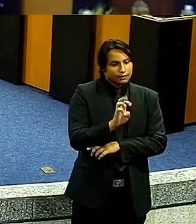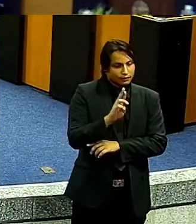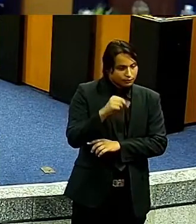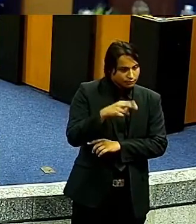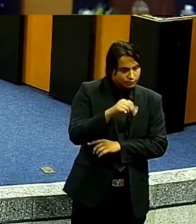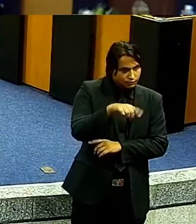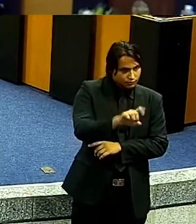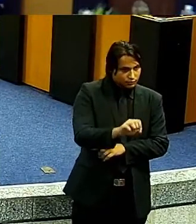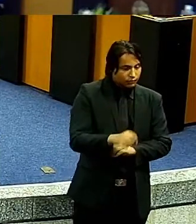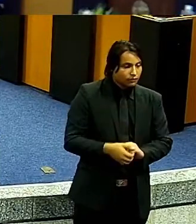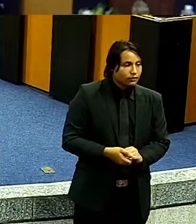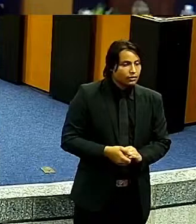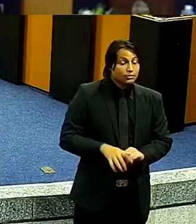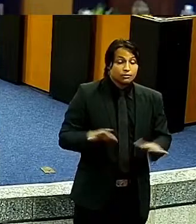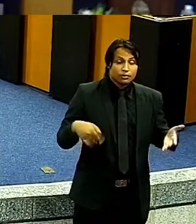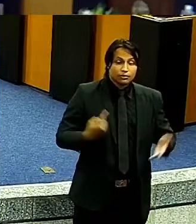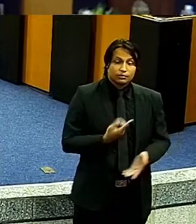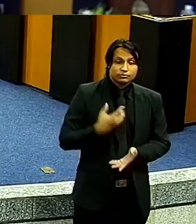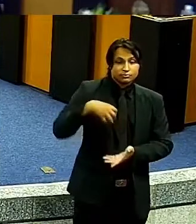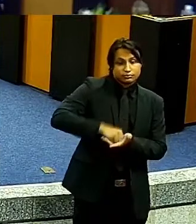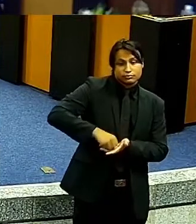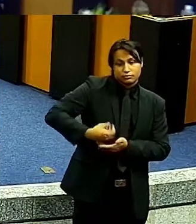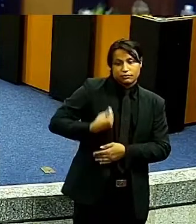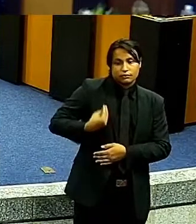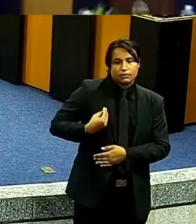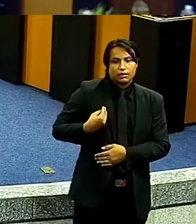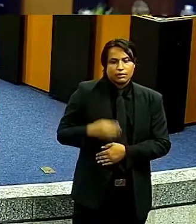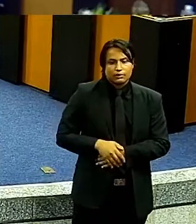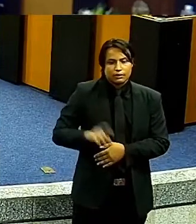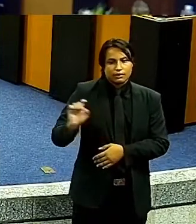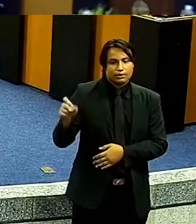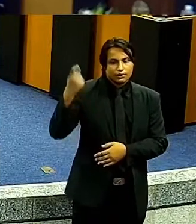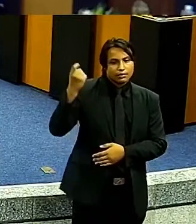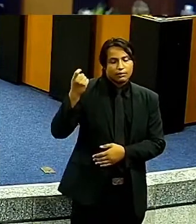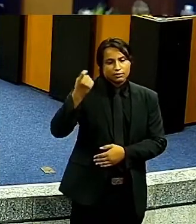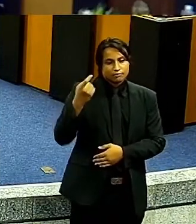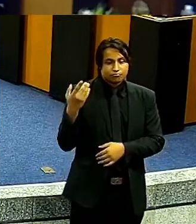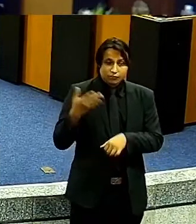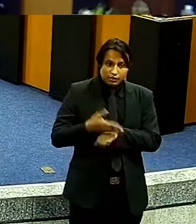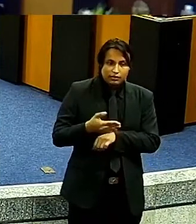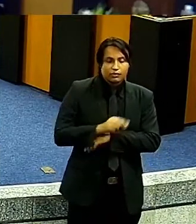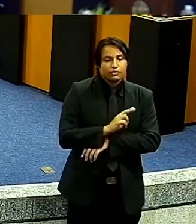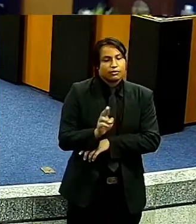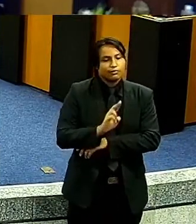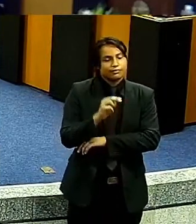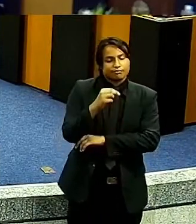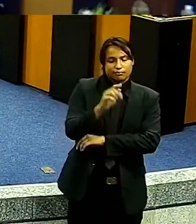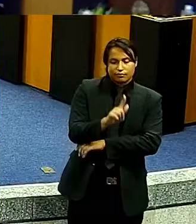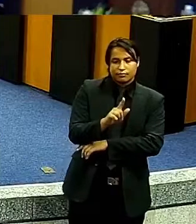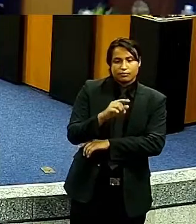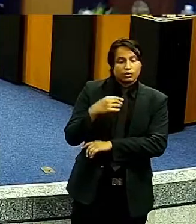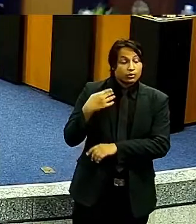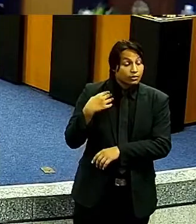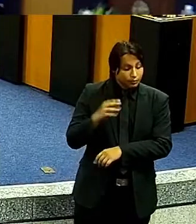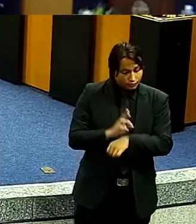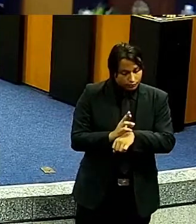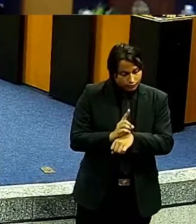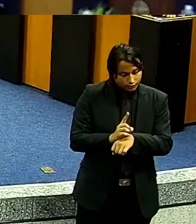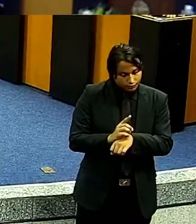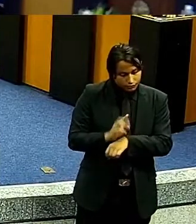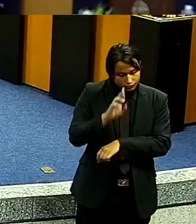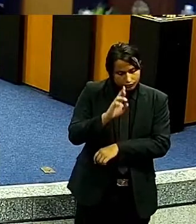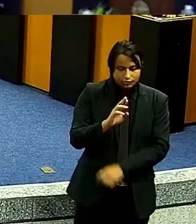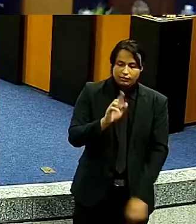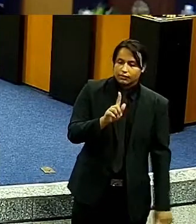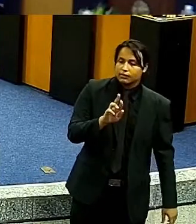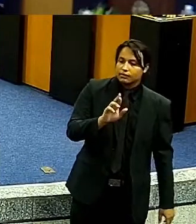Mendonça registramos a presença da ex-membro da corte D Ana Graziela Neiva dos